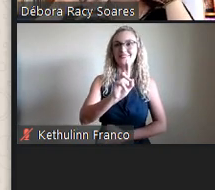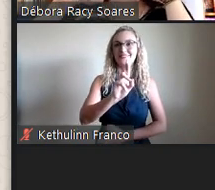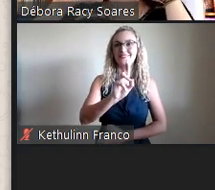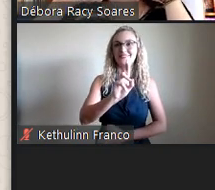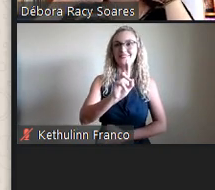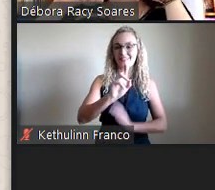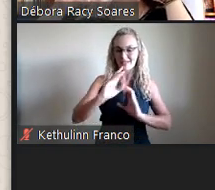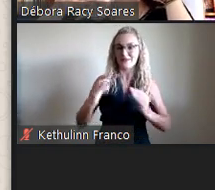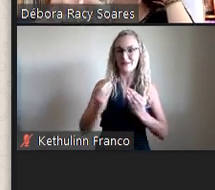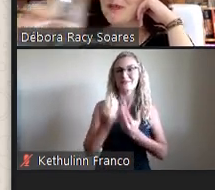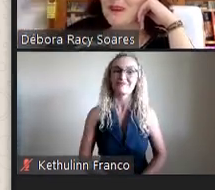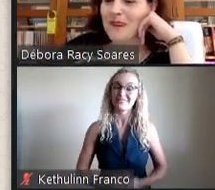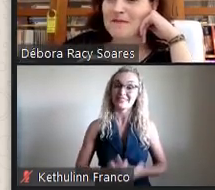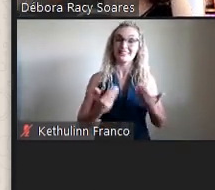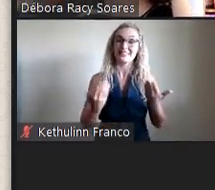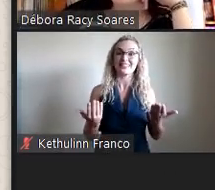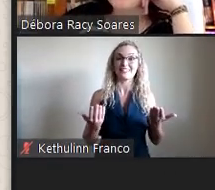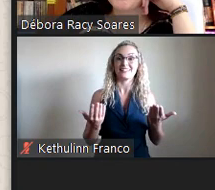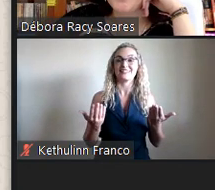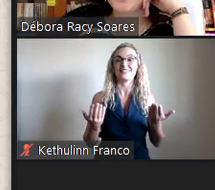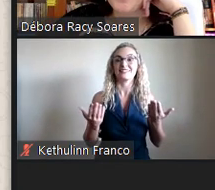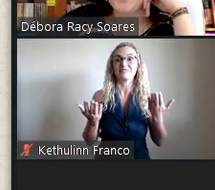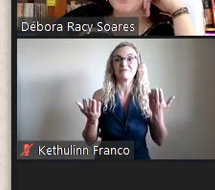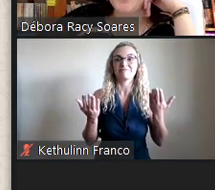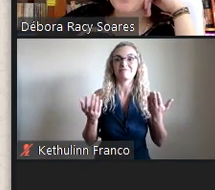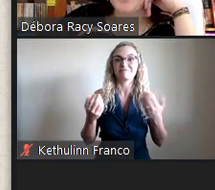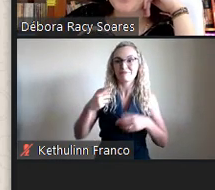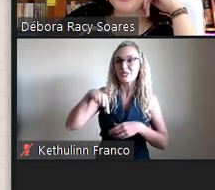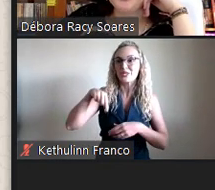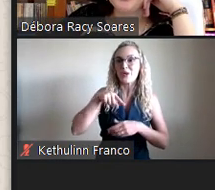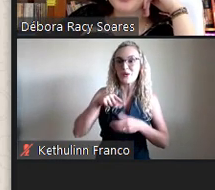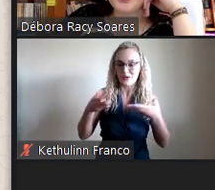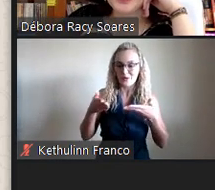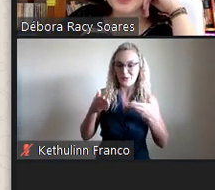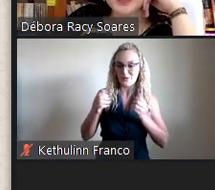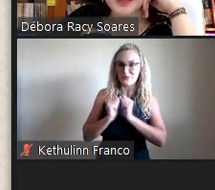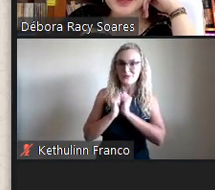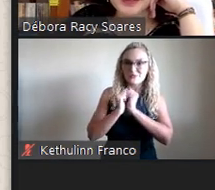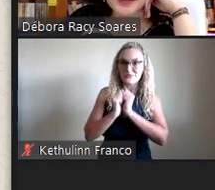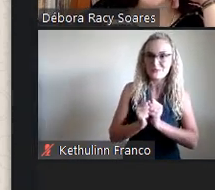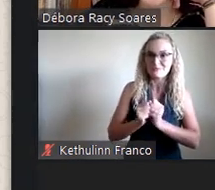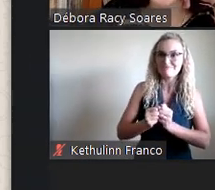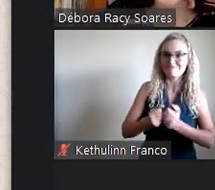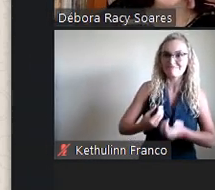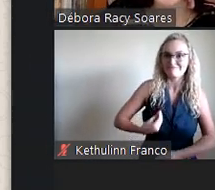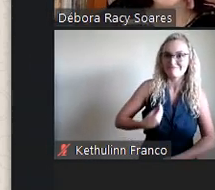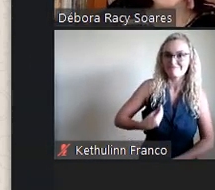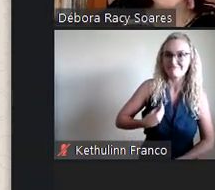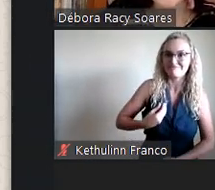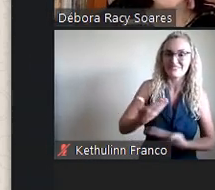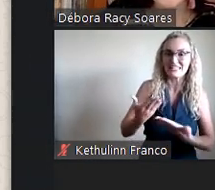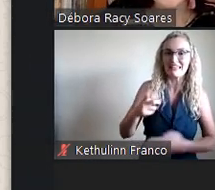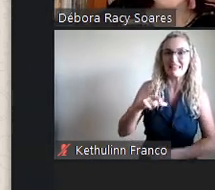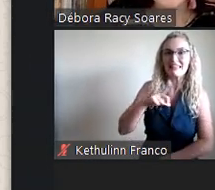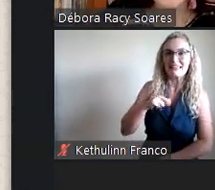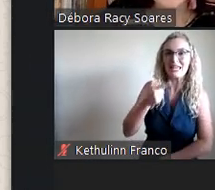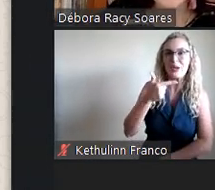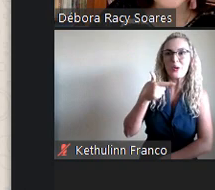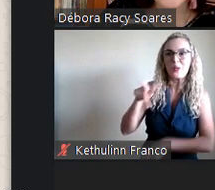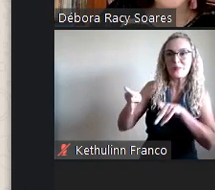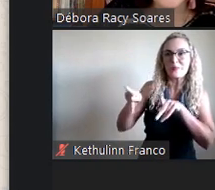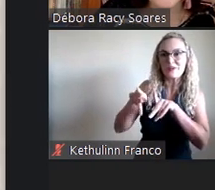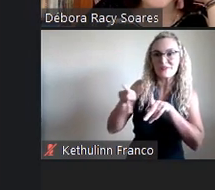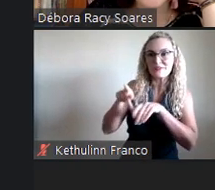convidados que estão aqui também. Para nós é uma honra. Tem aqui a professora Silvia, a professora Vânia, tem